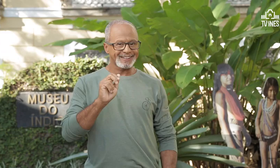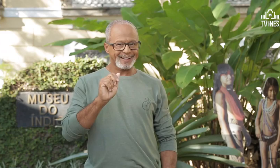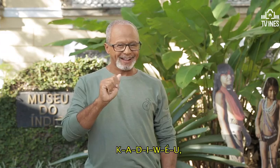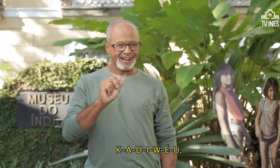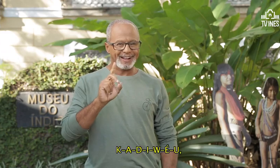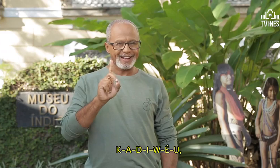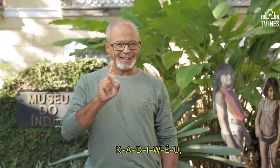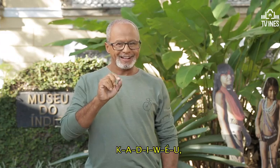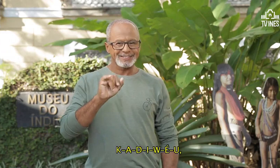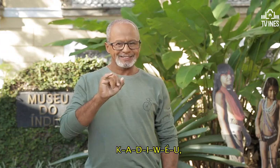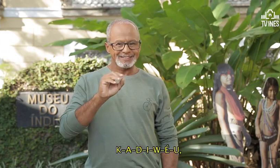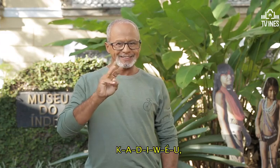Cadiuel,